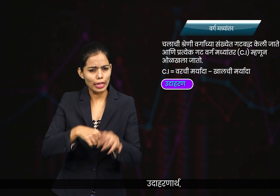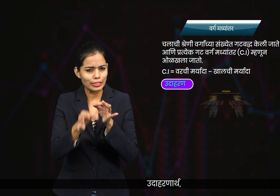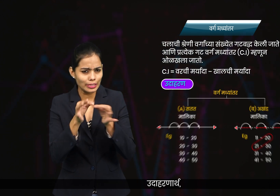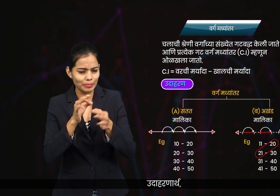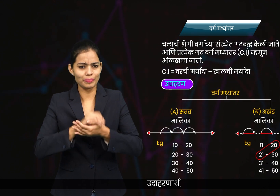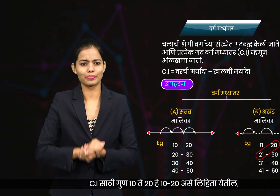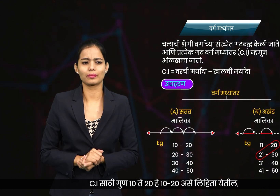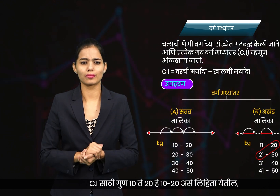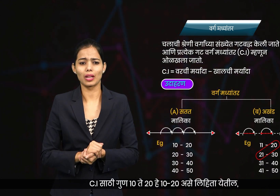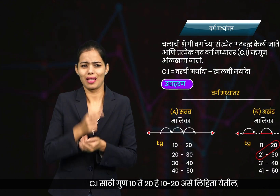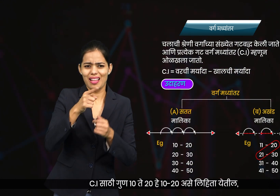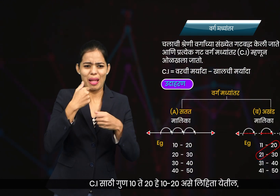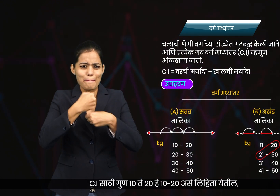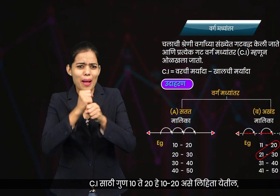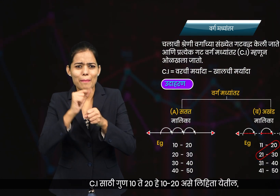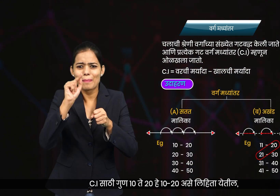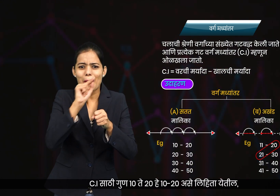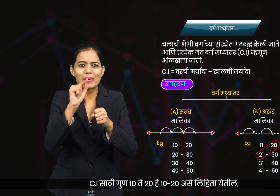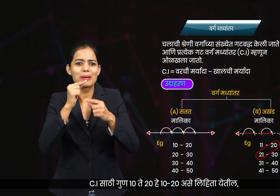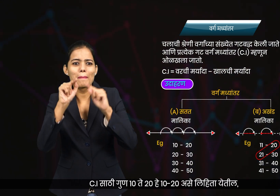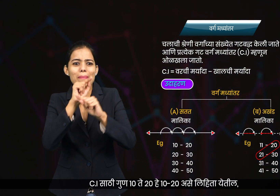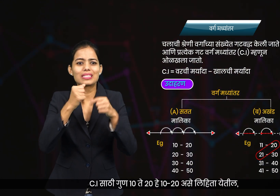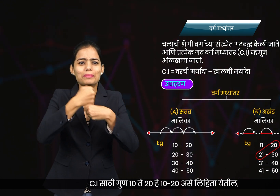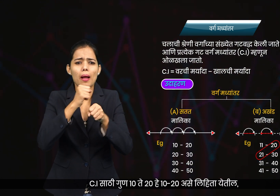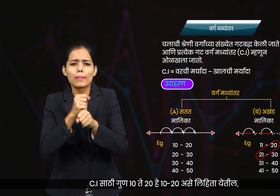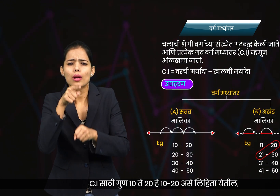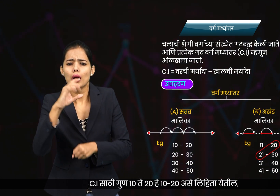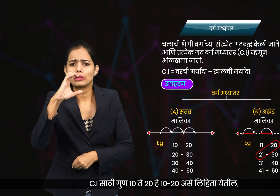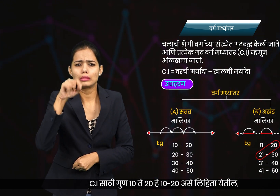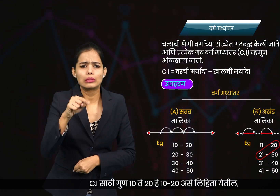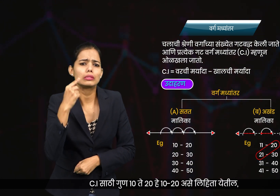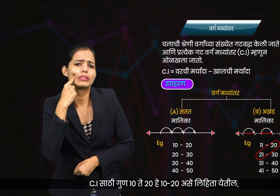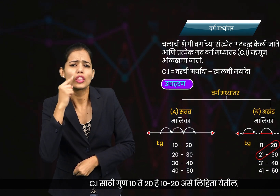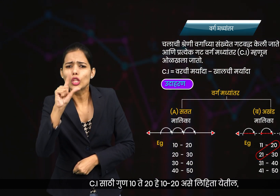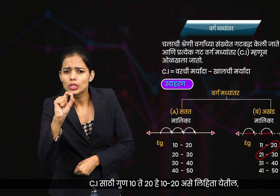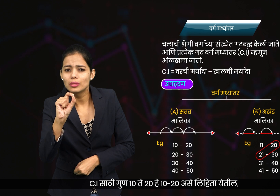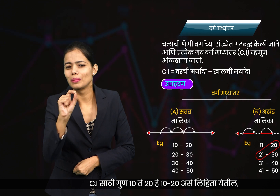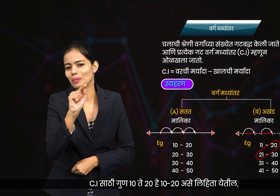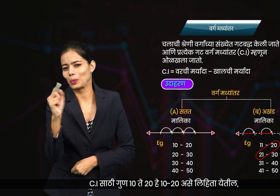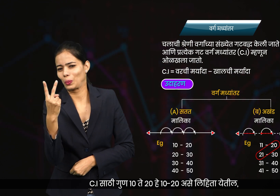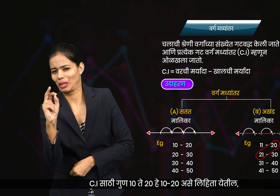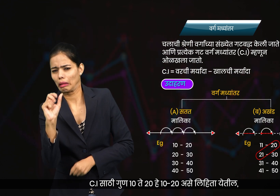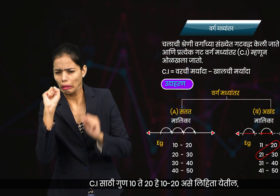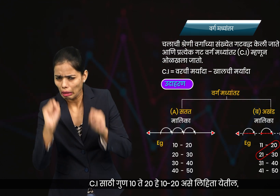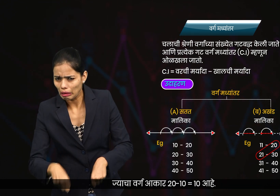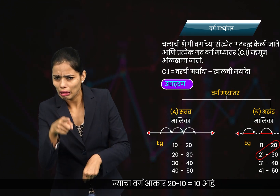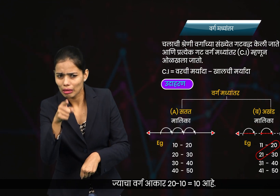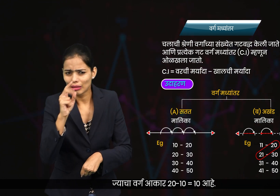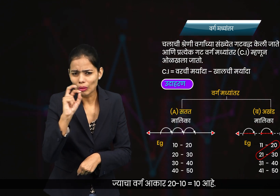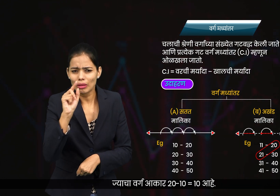उदाहरणार्थ CI साठी गुण 10 ते 20 हे 10 ते 20 असे लिहिता येतील, ज्याचा वर्ग